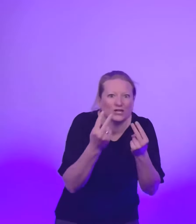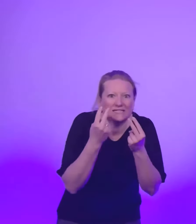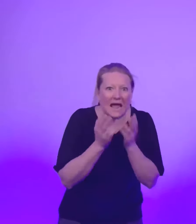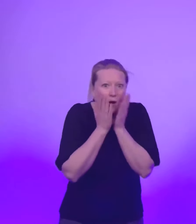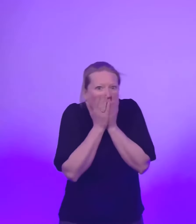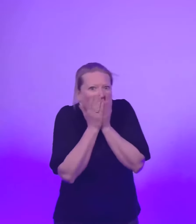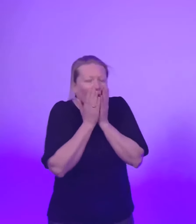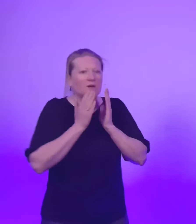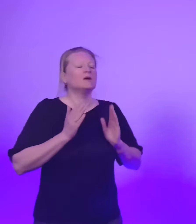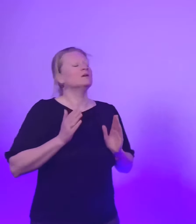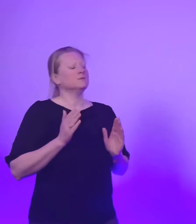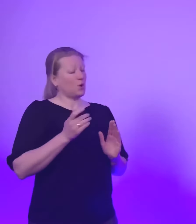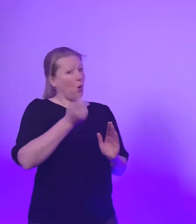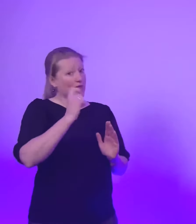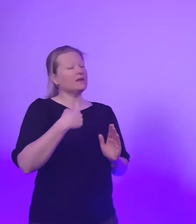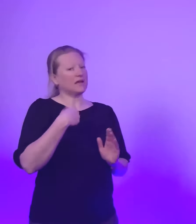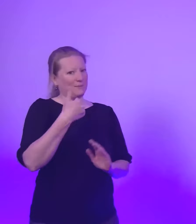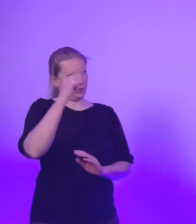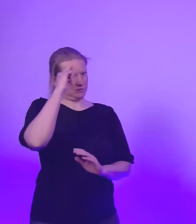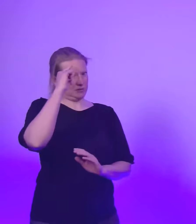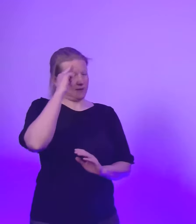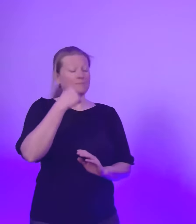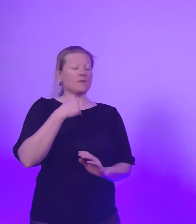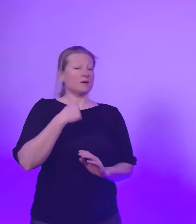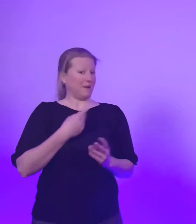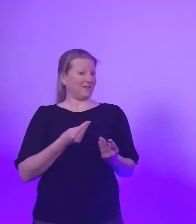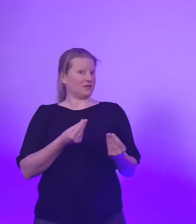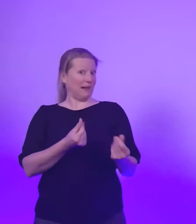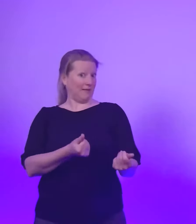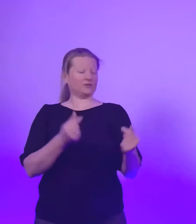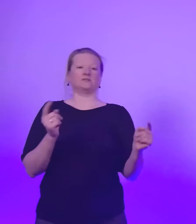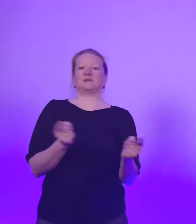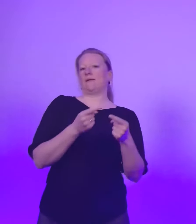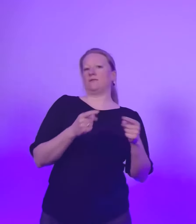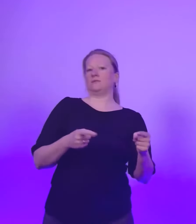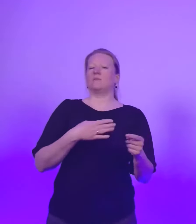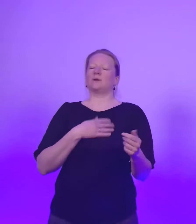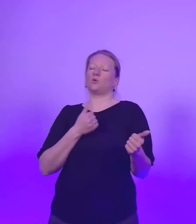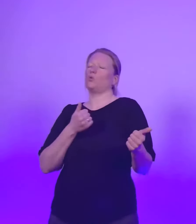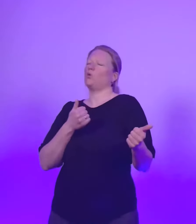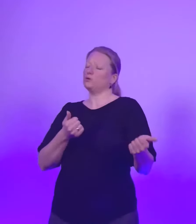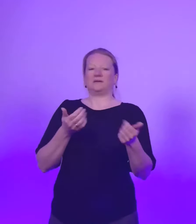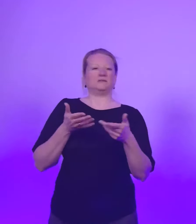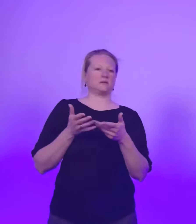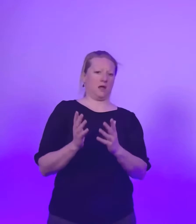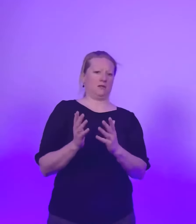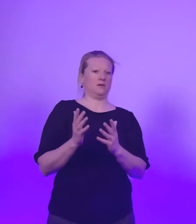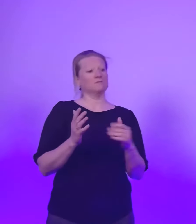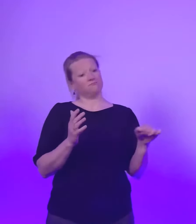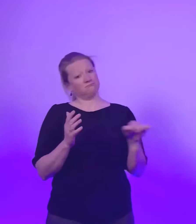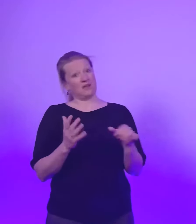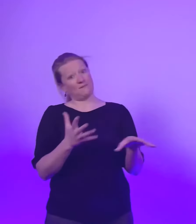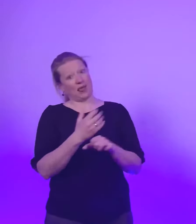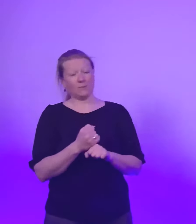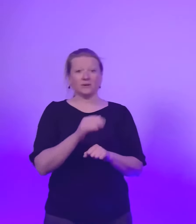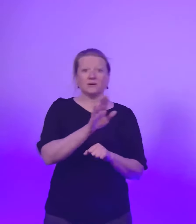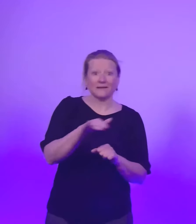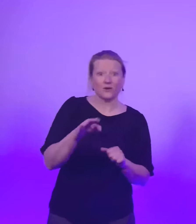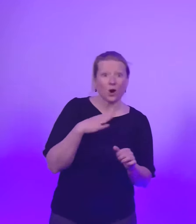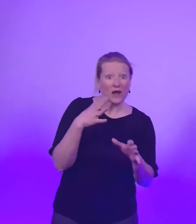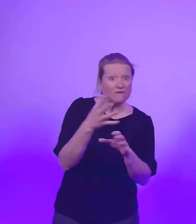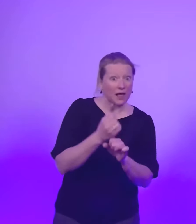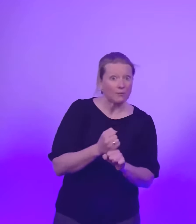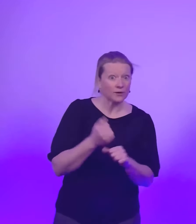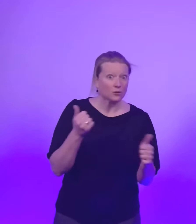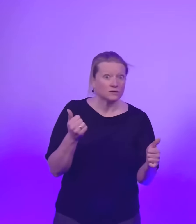Oké, Olly, ik heb een goed idee. Ja? Mijn talent is natuurlijk zingen. Ik ben daar zo goed in. En misschien moet je gewoon meedoen. En kids, jullie doen natuurlijk ook